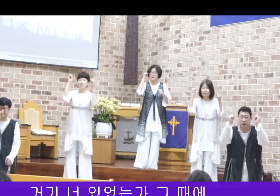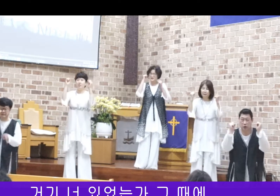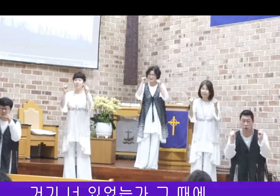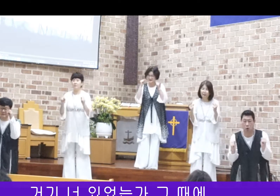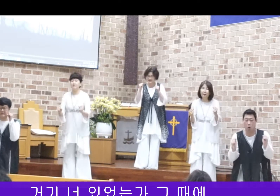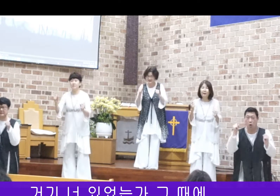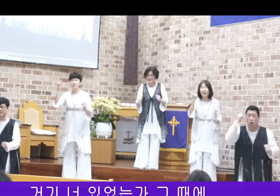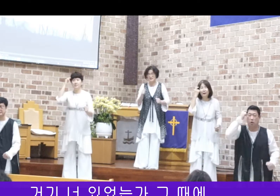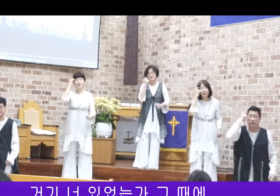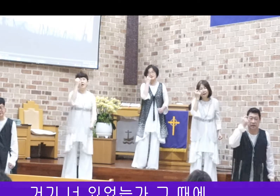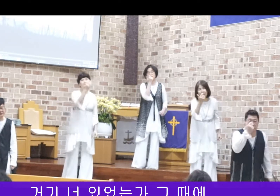있었는가